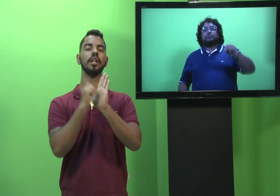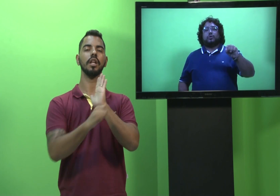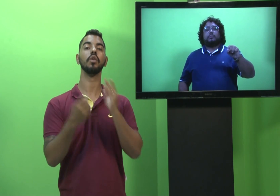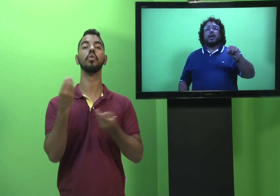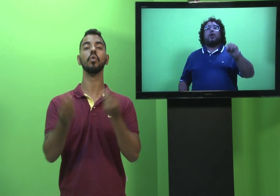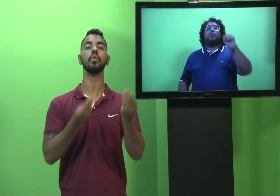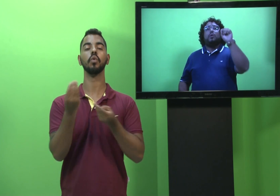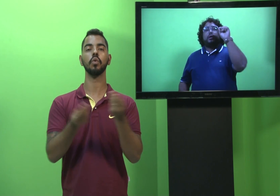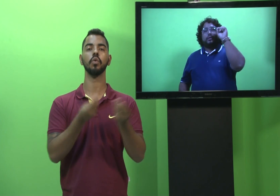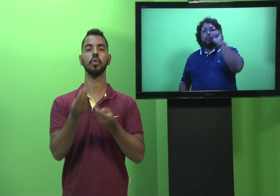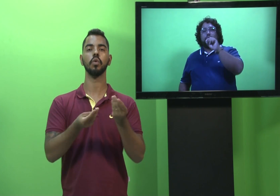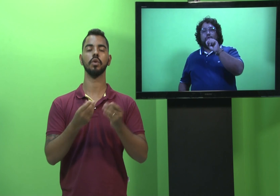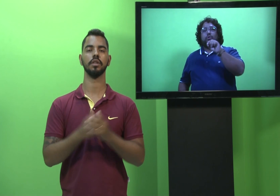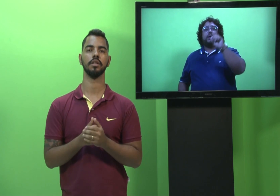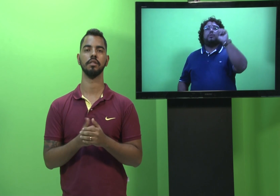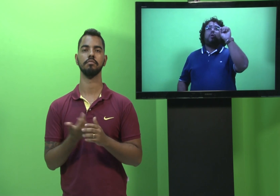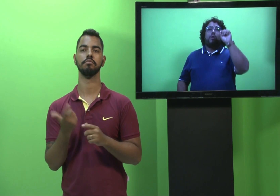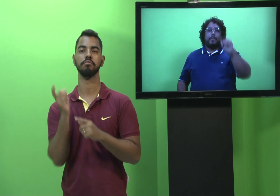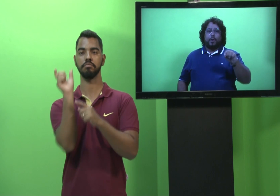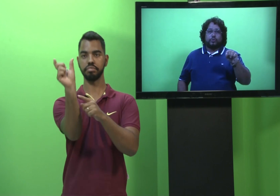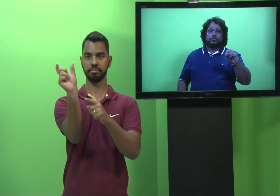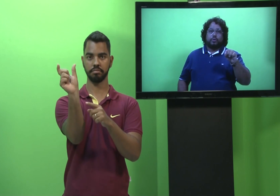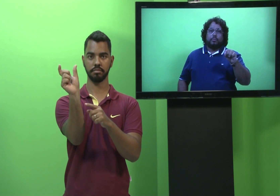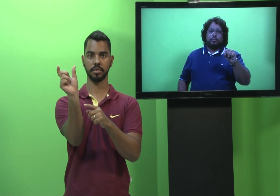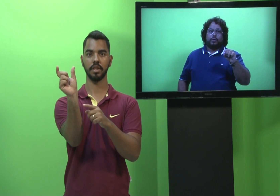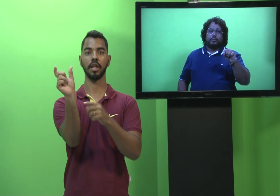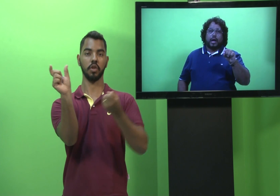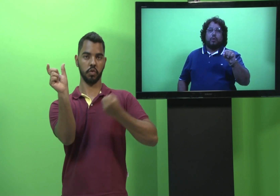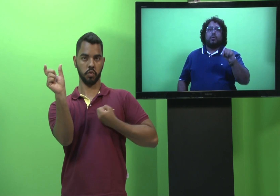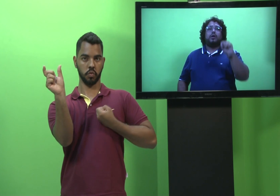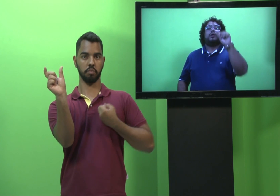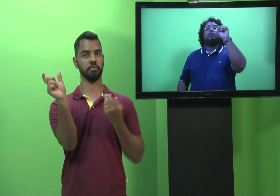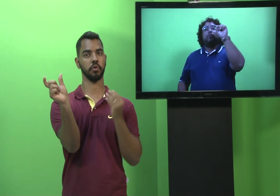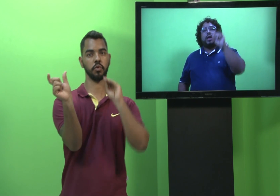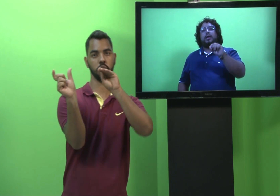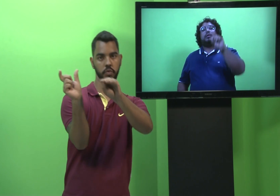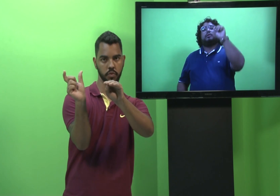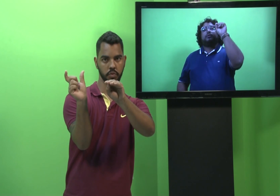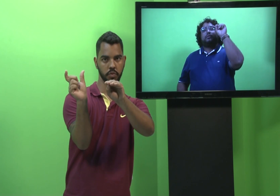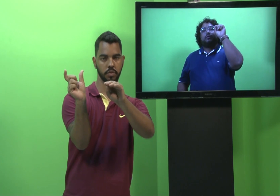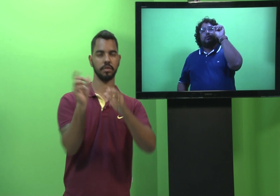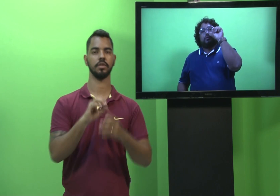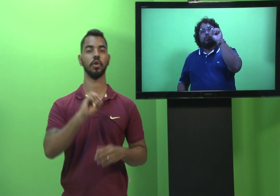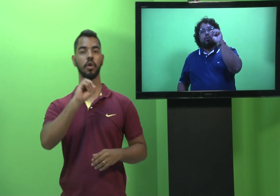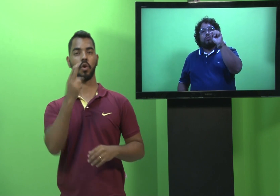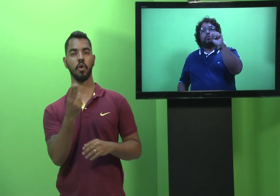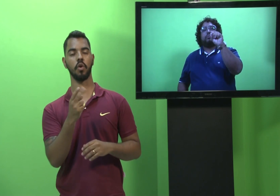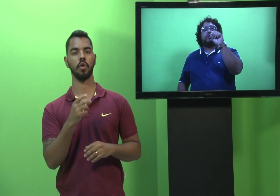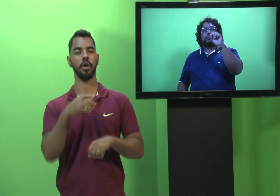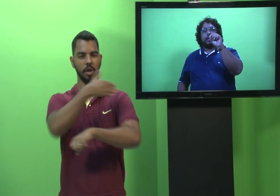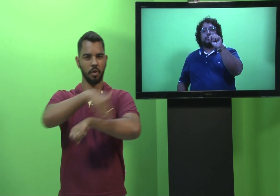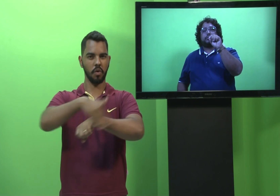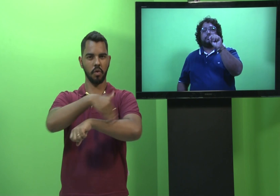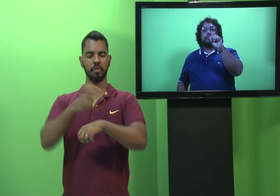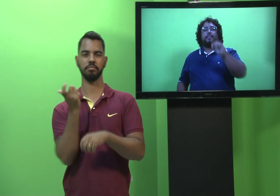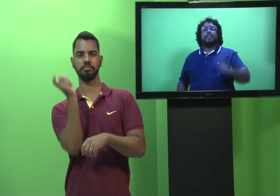após o nome da rua, o número, ou após o nome da rua, o N com o número, o tracinho.